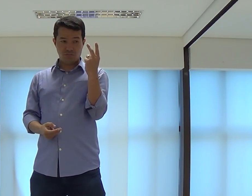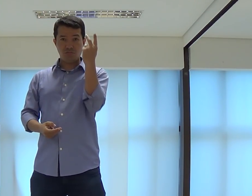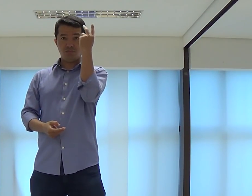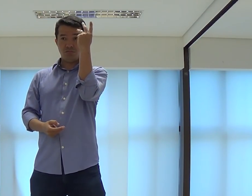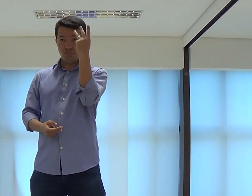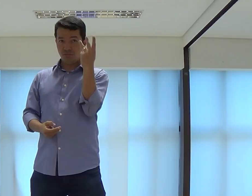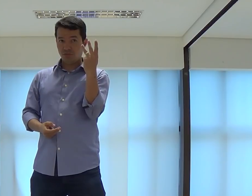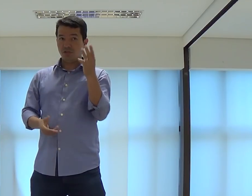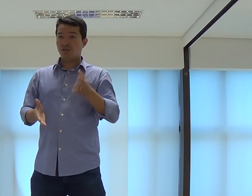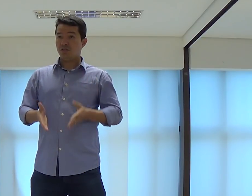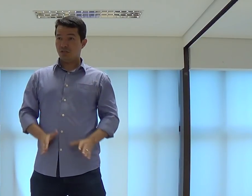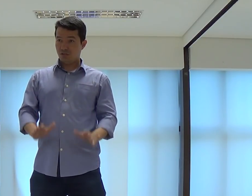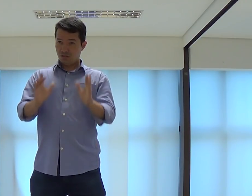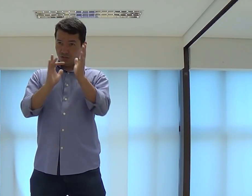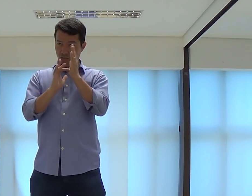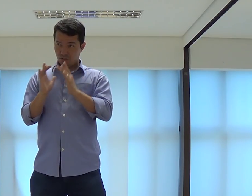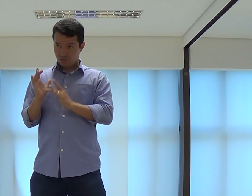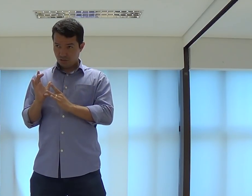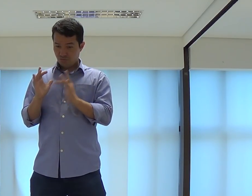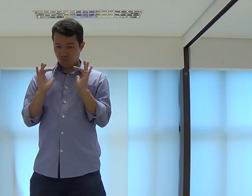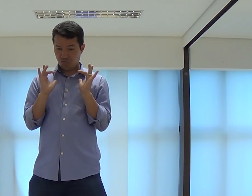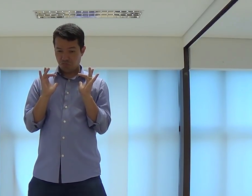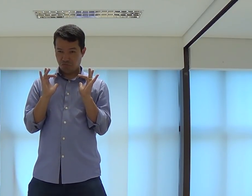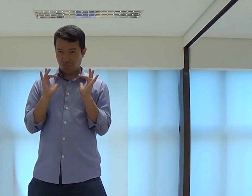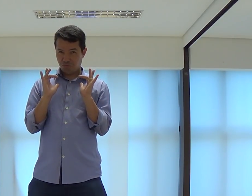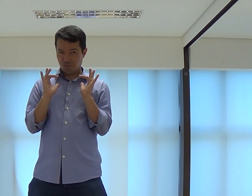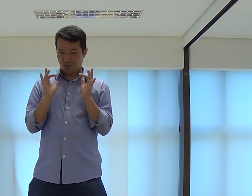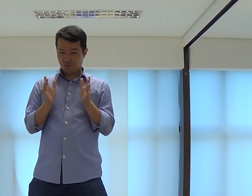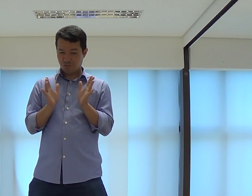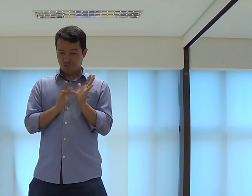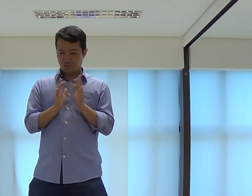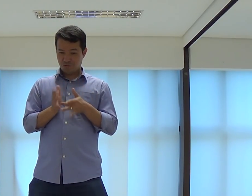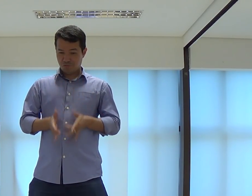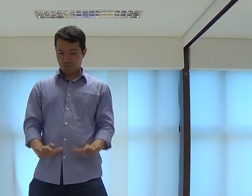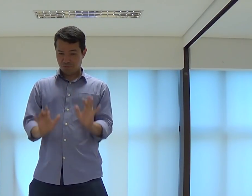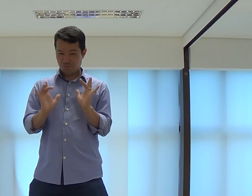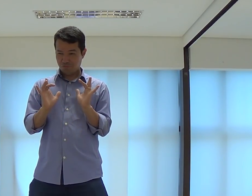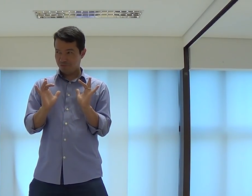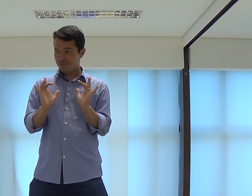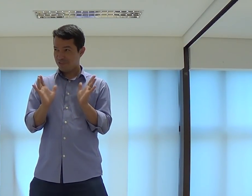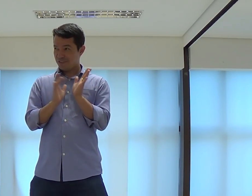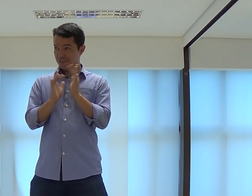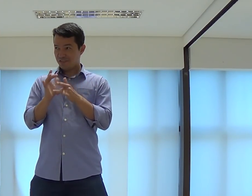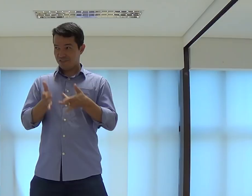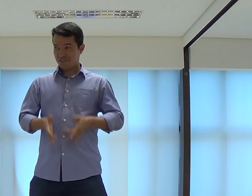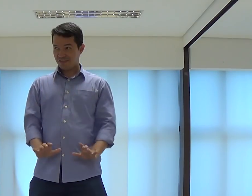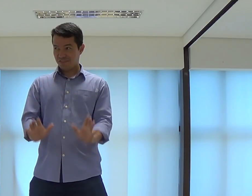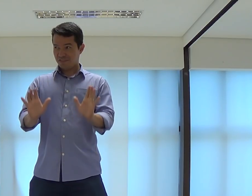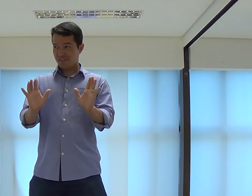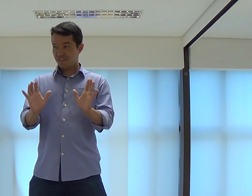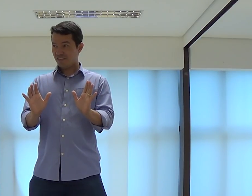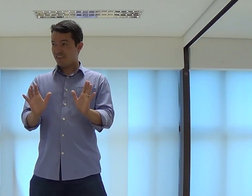segundo e o terceiro, que é esse, do nascimento de Jesus.